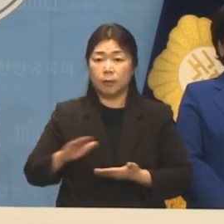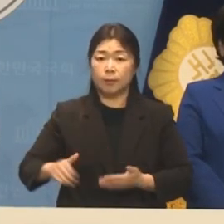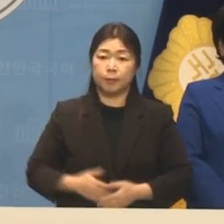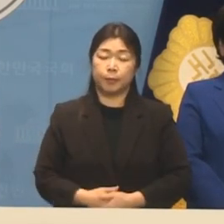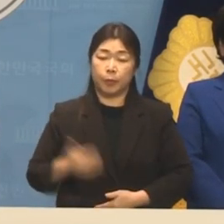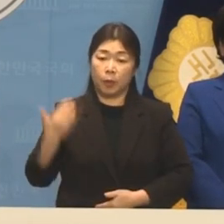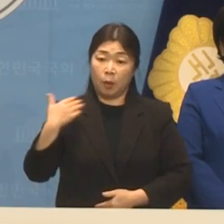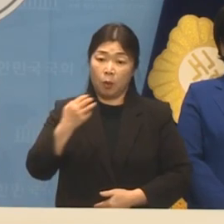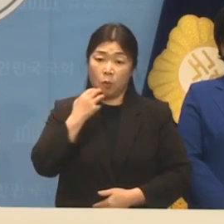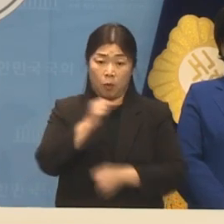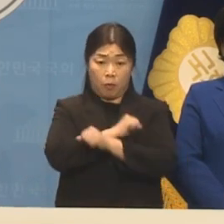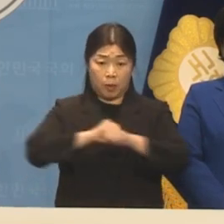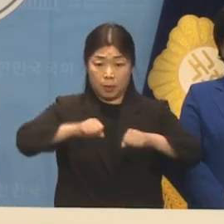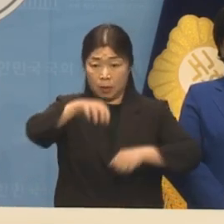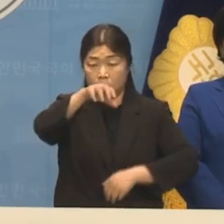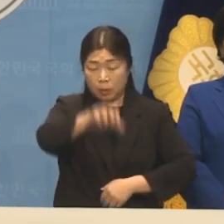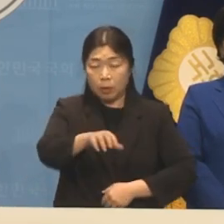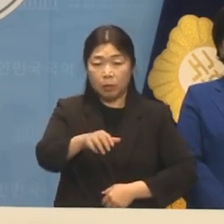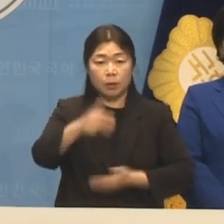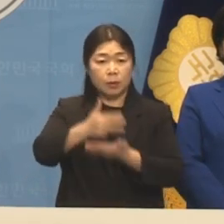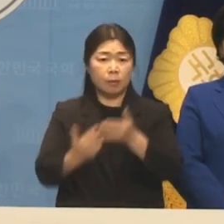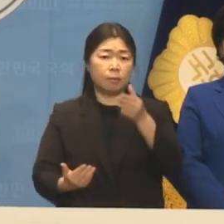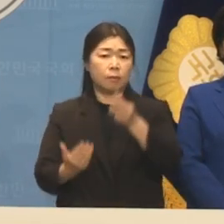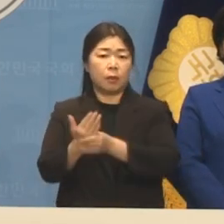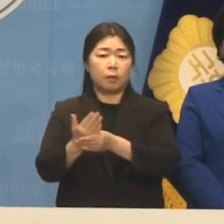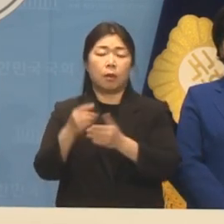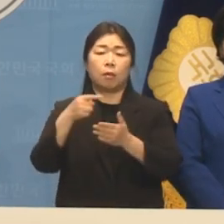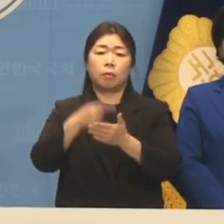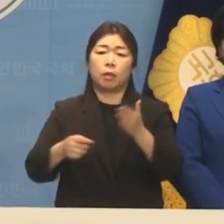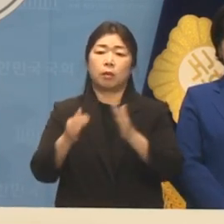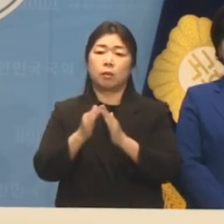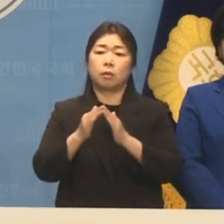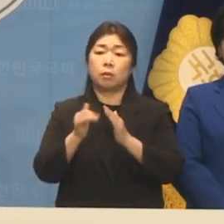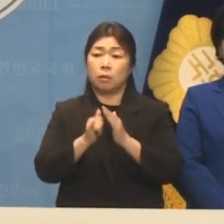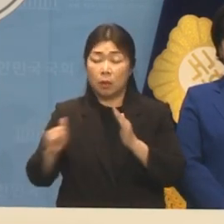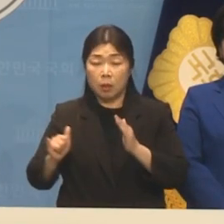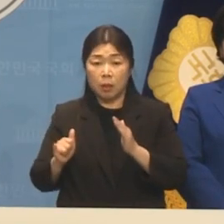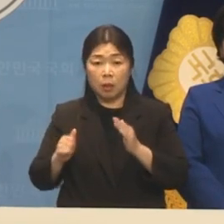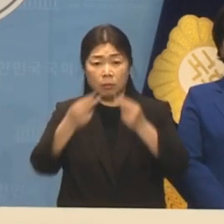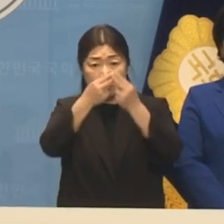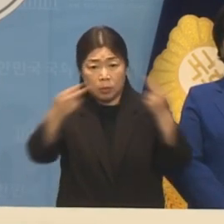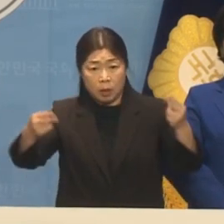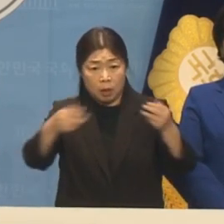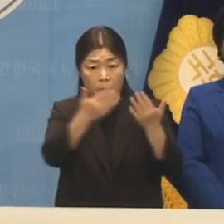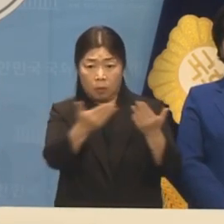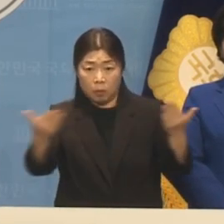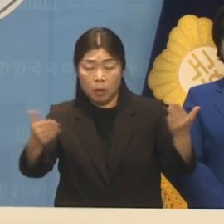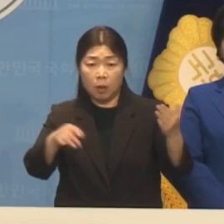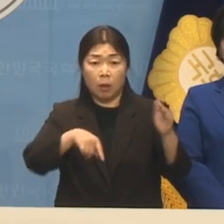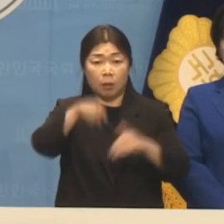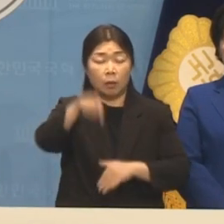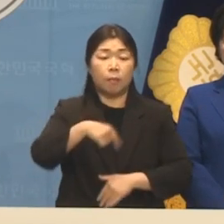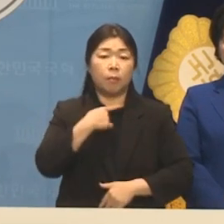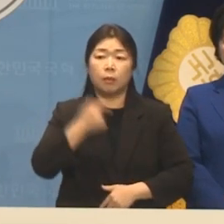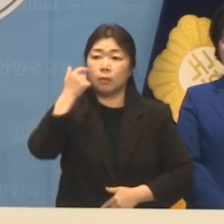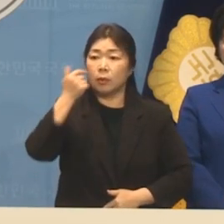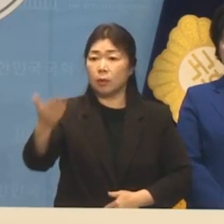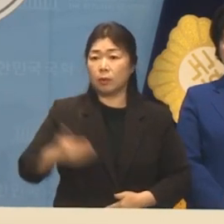최근에 서울광장에 이태원 참사 피해자분들 분향소를 가보신 적이 있는지 모르겠습니다. 그 분향소에